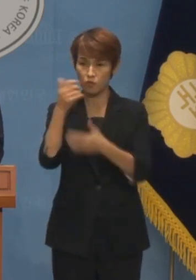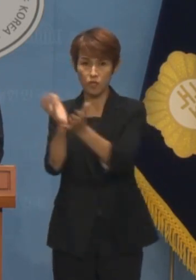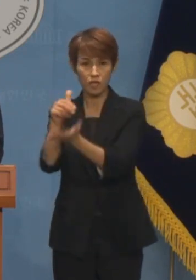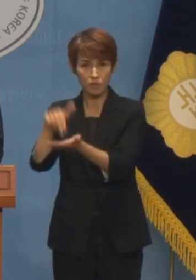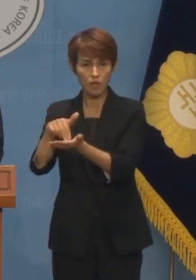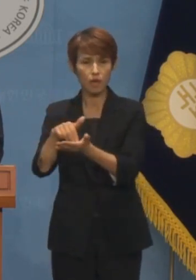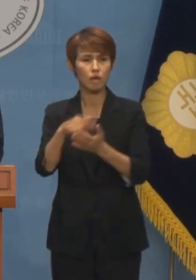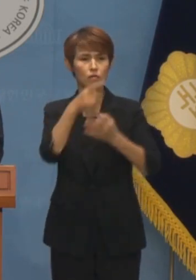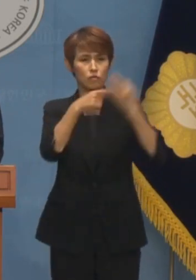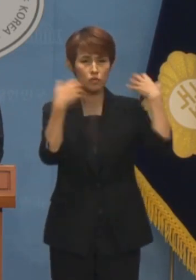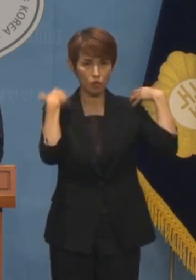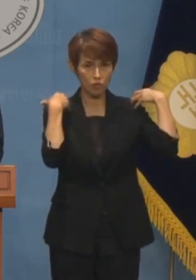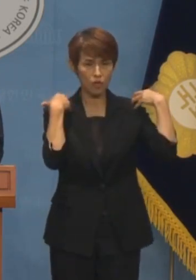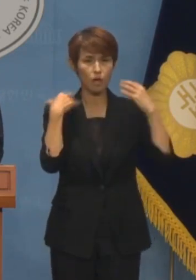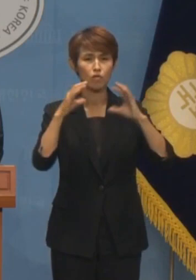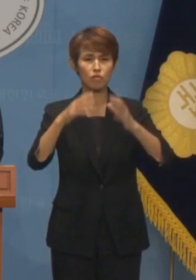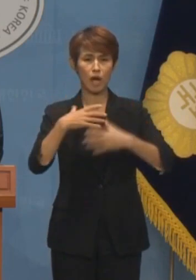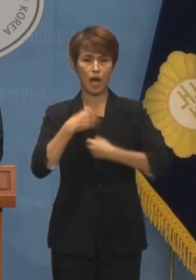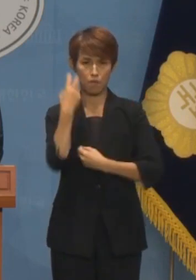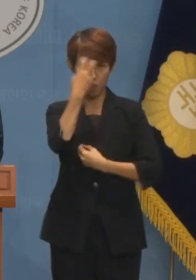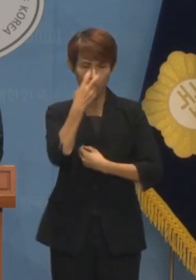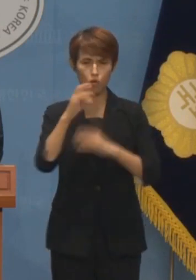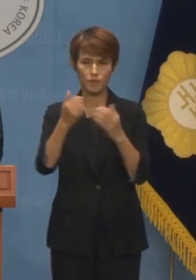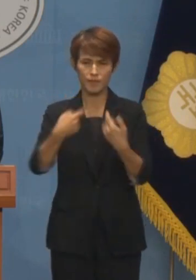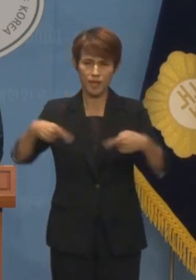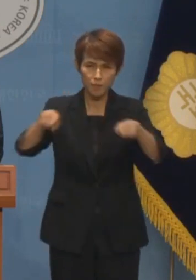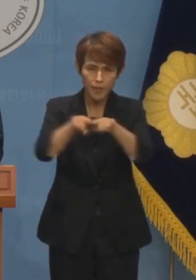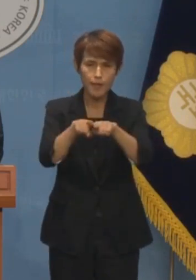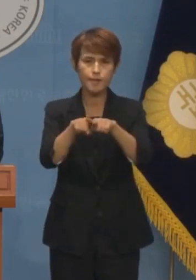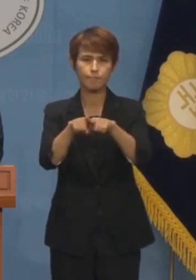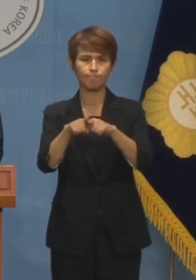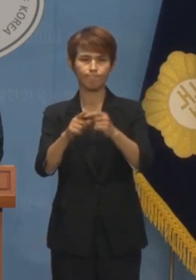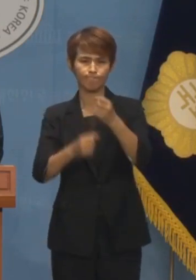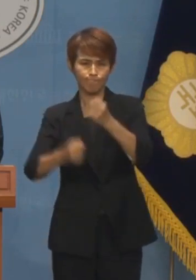무너뜨리고 있는 국가 안보를 국민과 함께 바로 세워